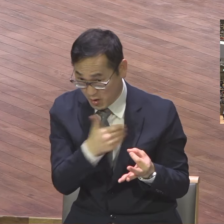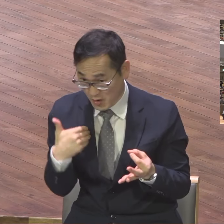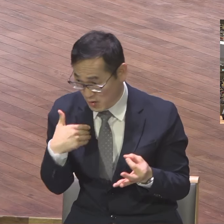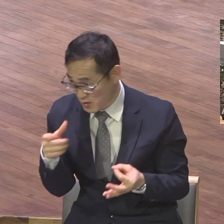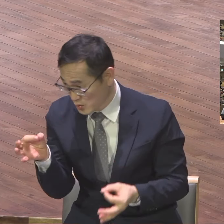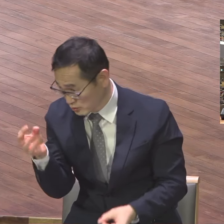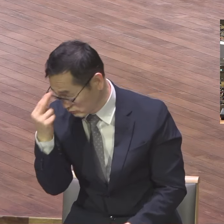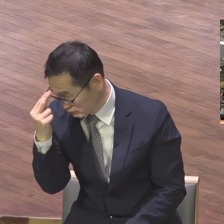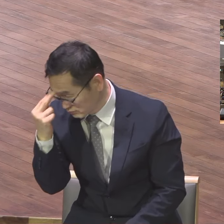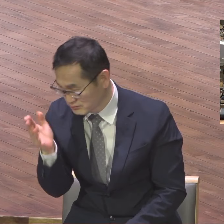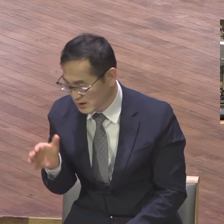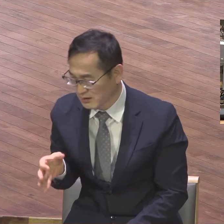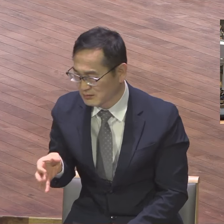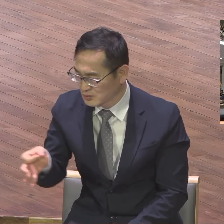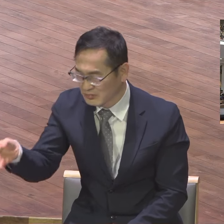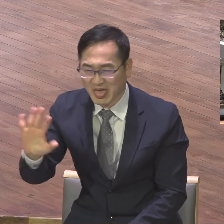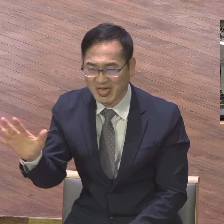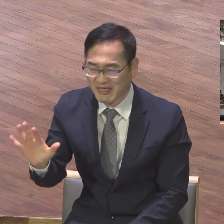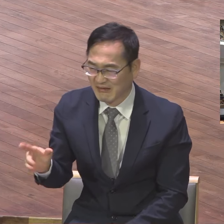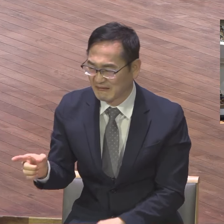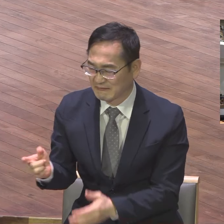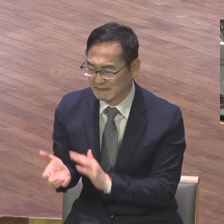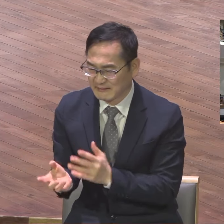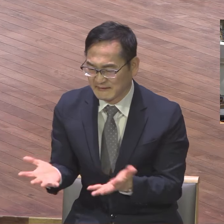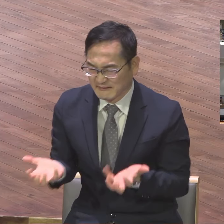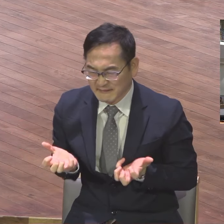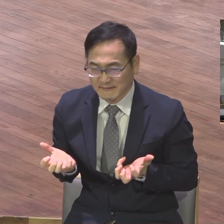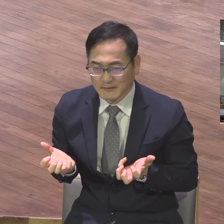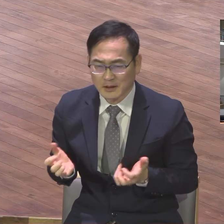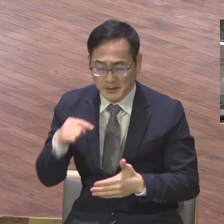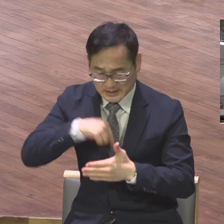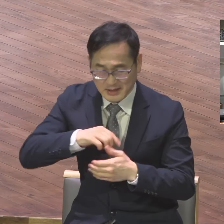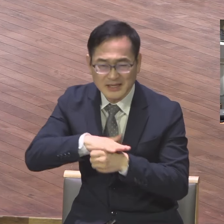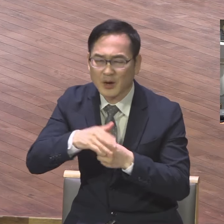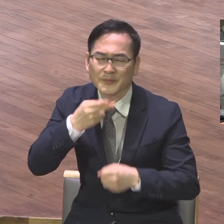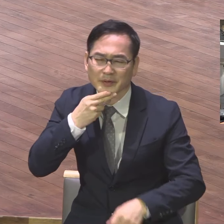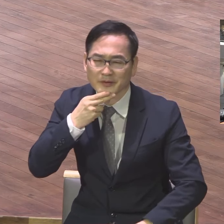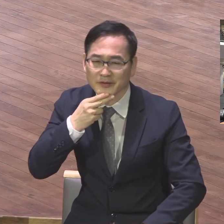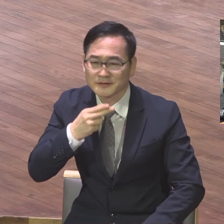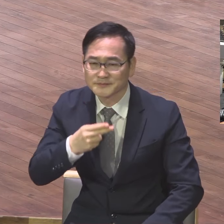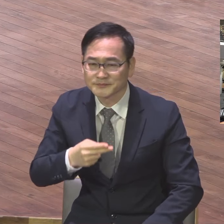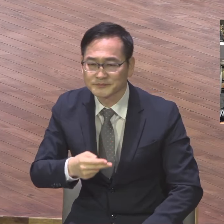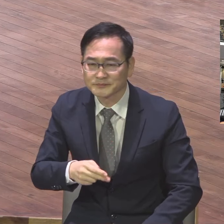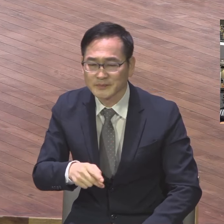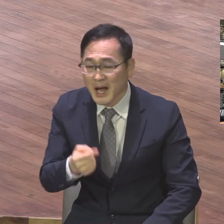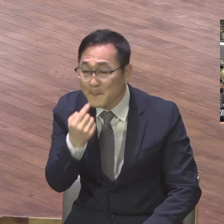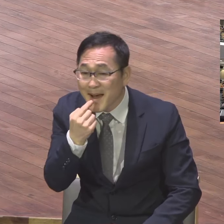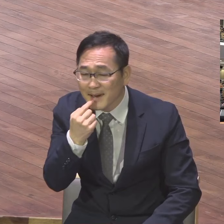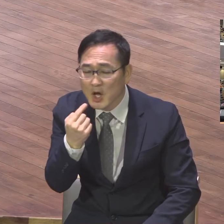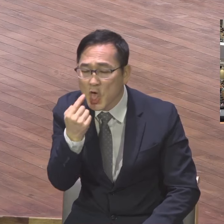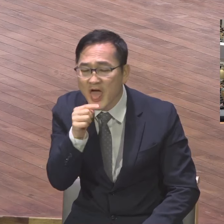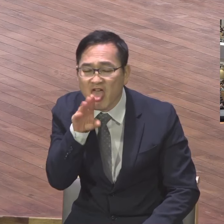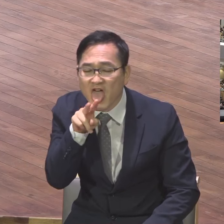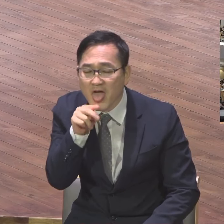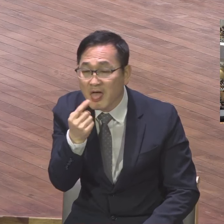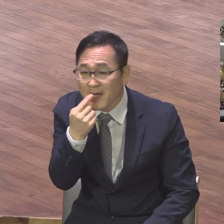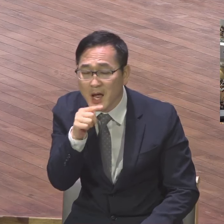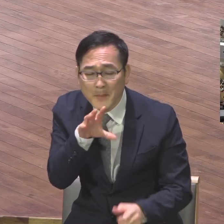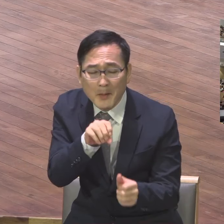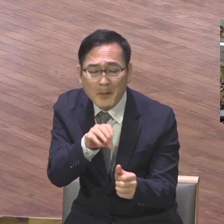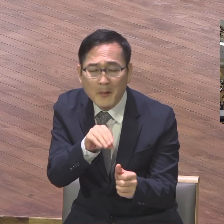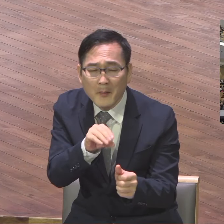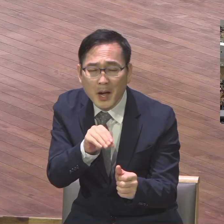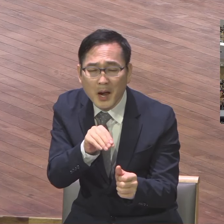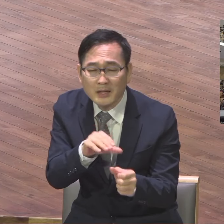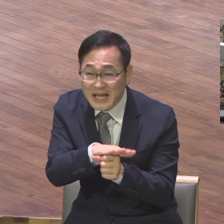닫으면 하나님의 사랑이 어찌 그 속에 거하겠느냐. 자녀들아, 우리가 말과 혀로만 사랑하지 말고 행함과